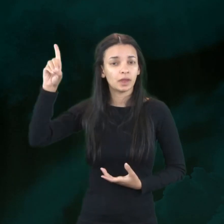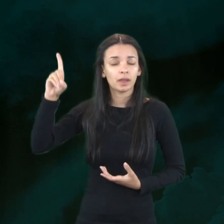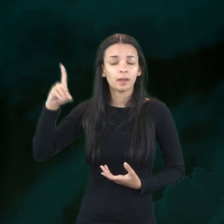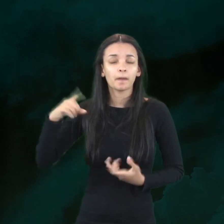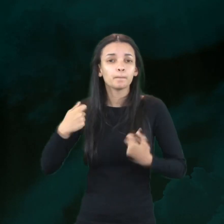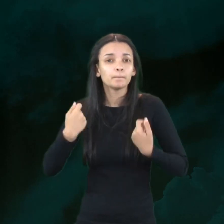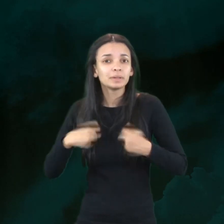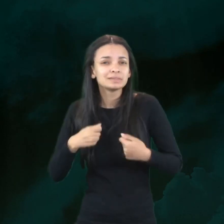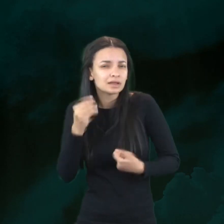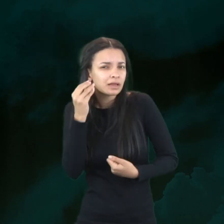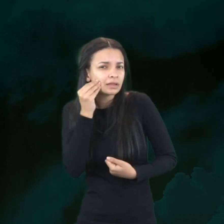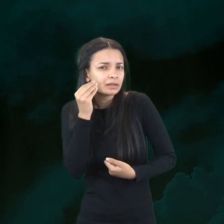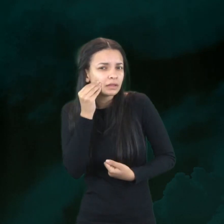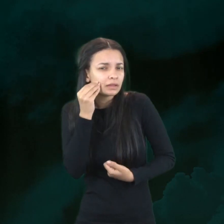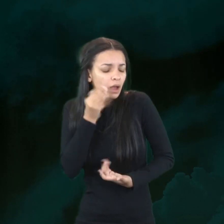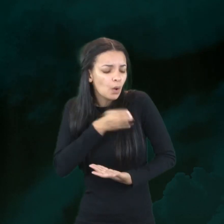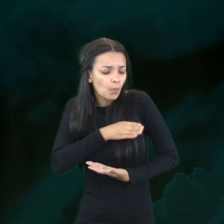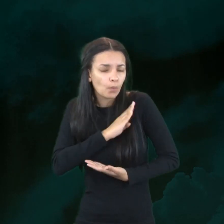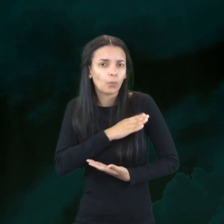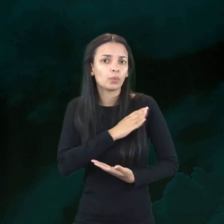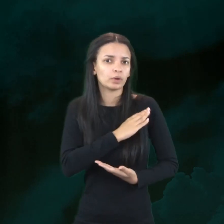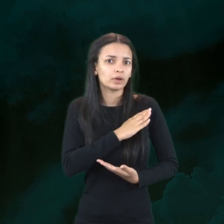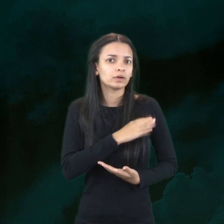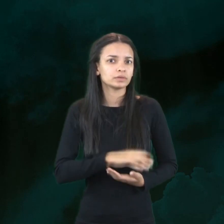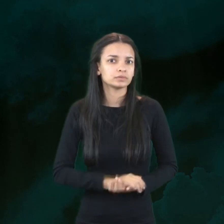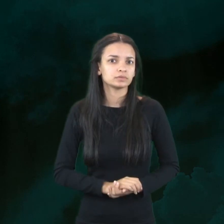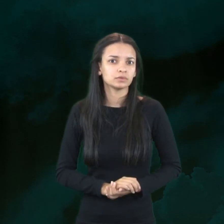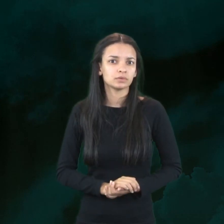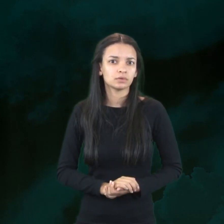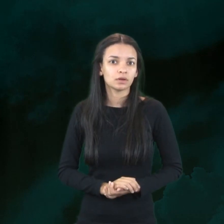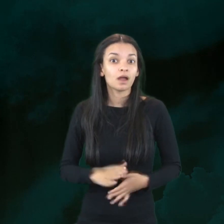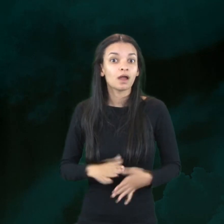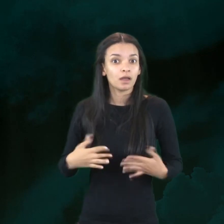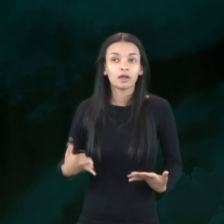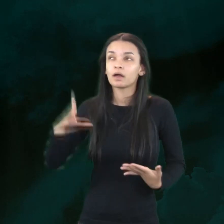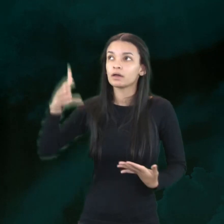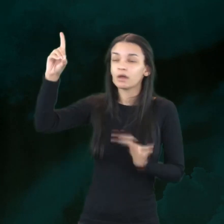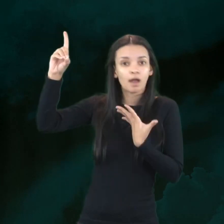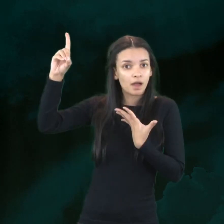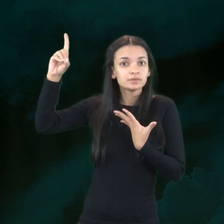provar nosso coração e Deus precisa aprovar nosso coração.